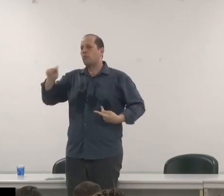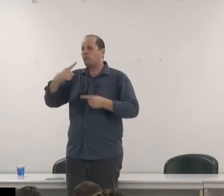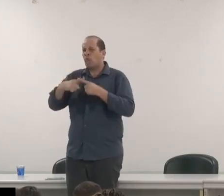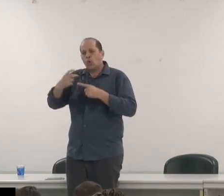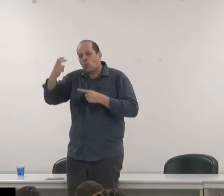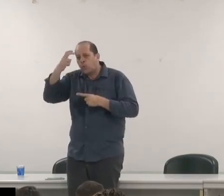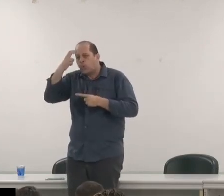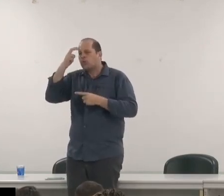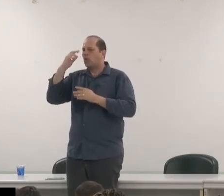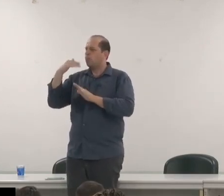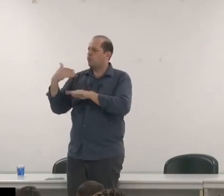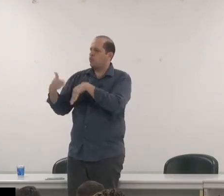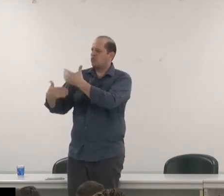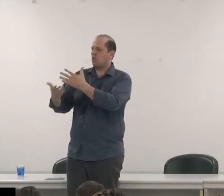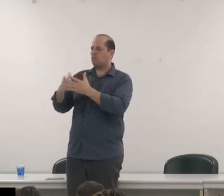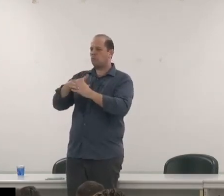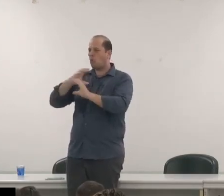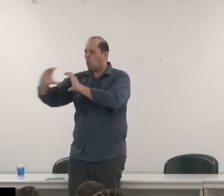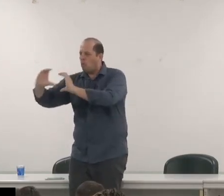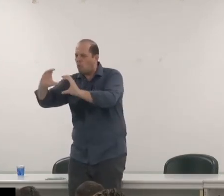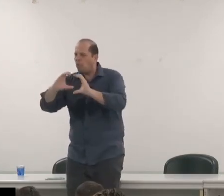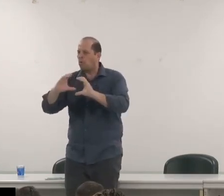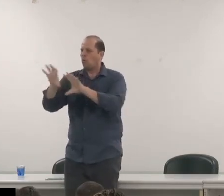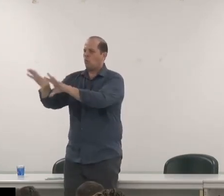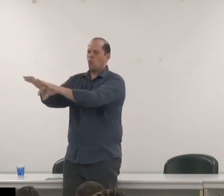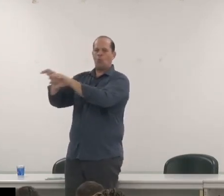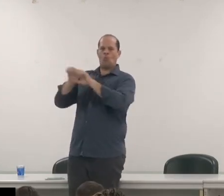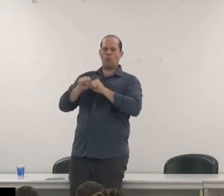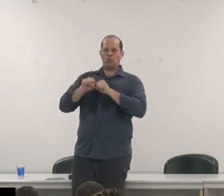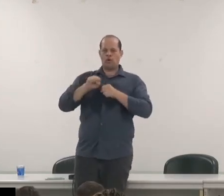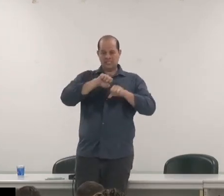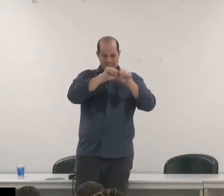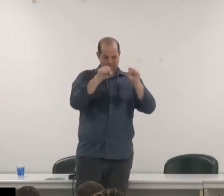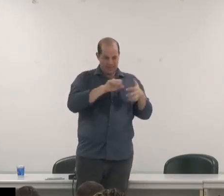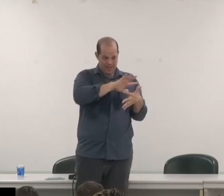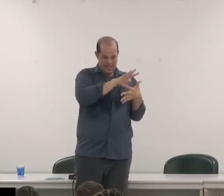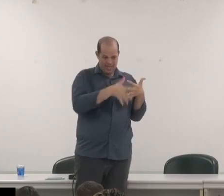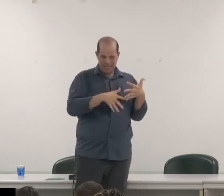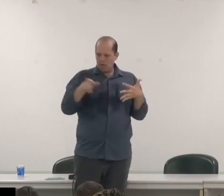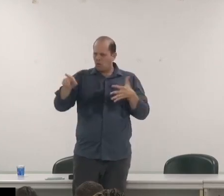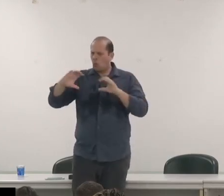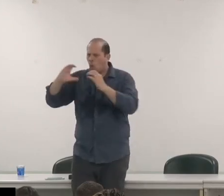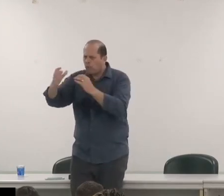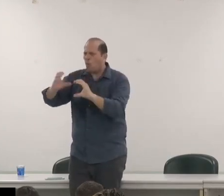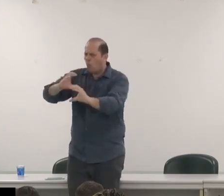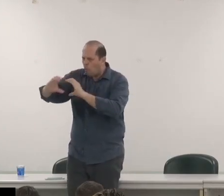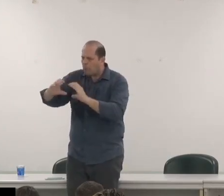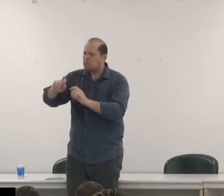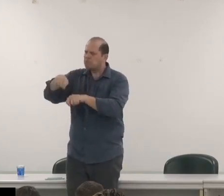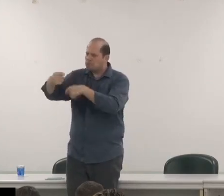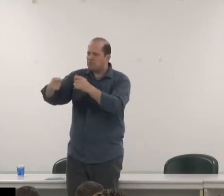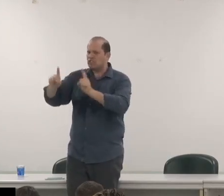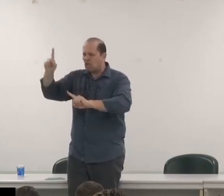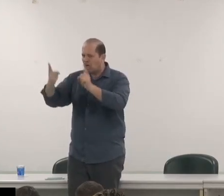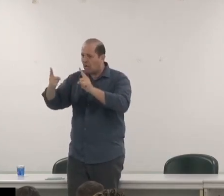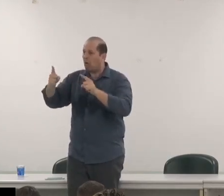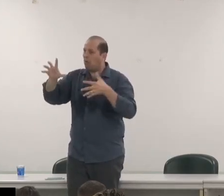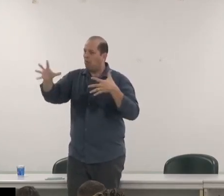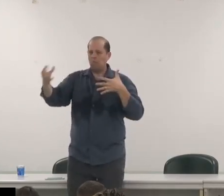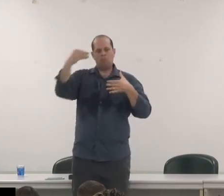não diz respeito a uma comunidade ouvinte ou surda, mas a humanos, gestos que são usados de